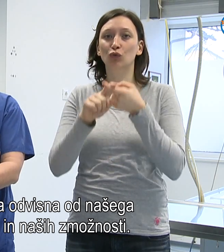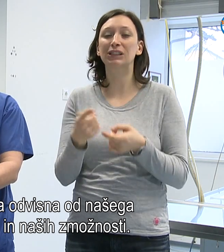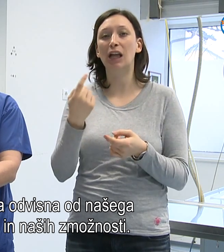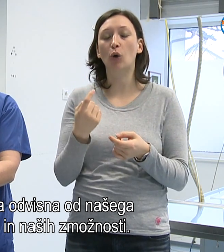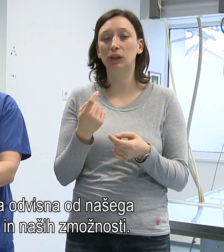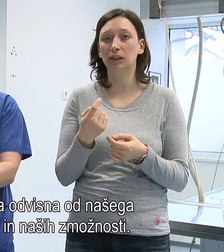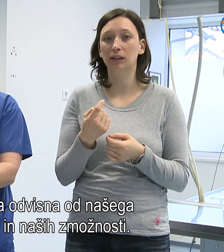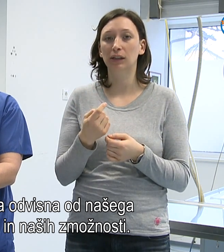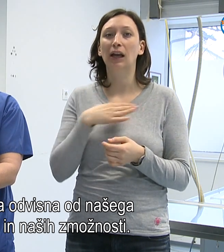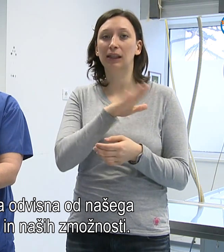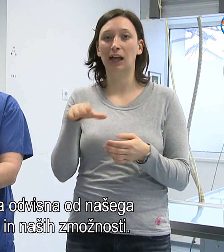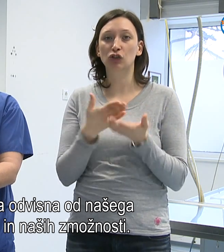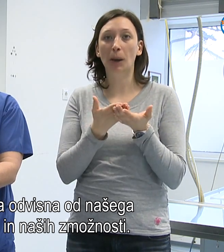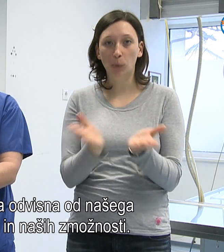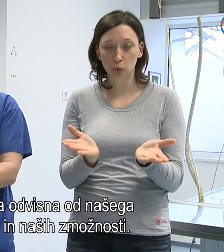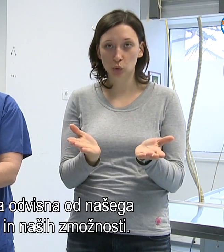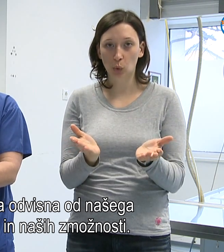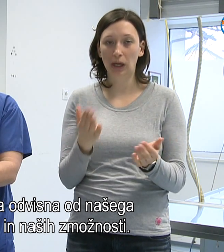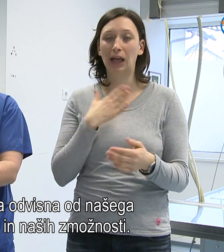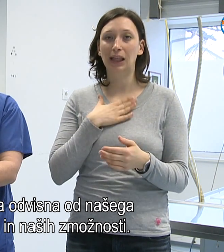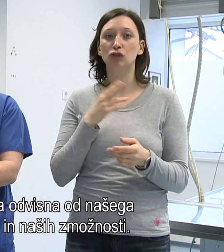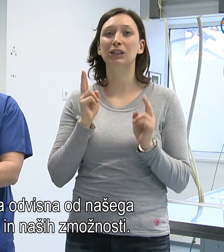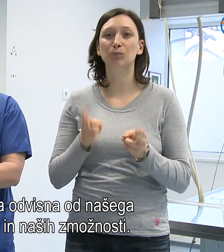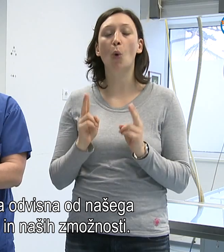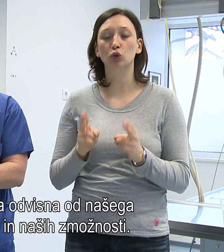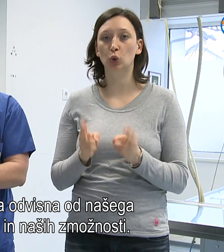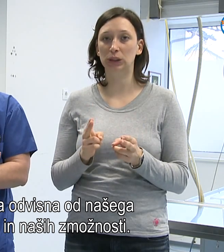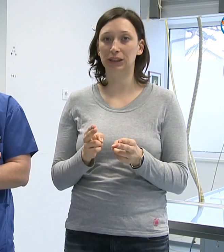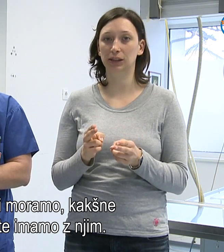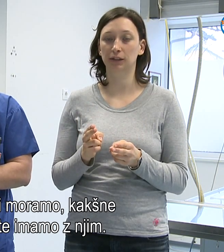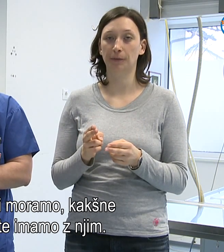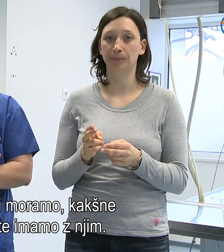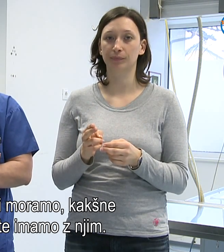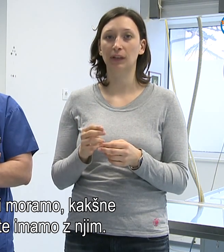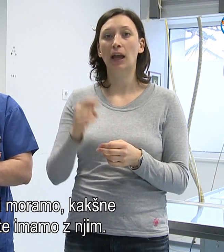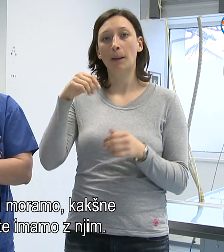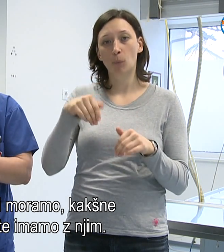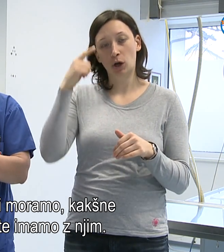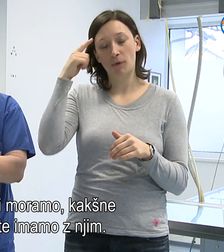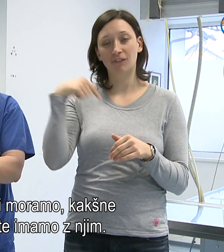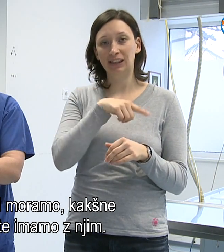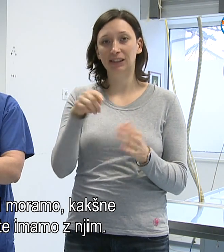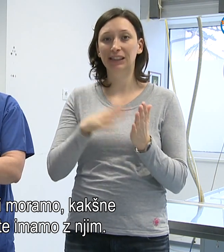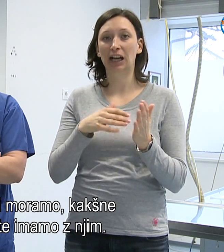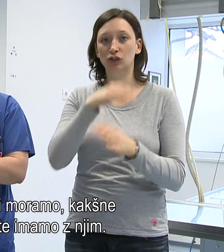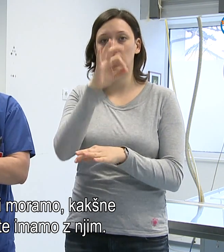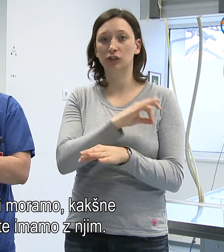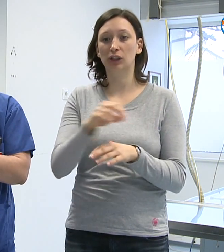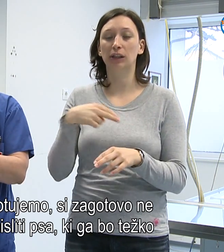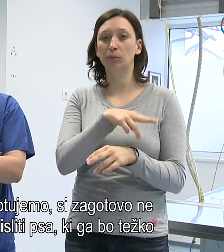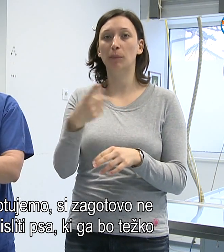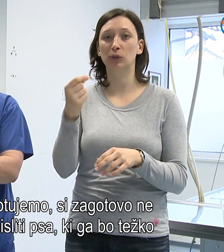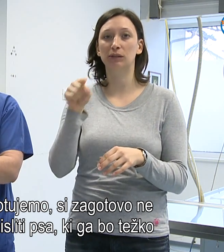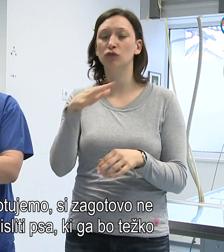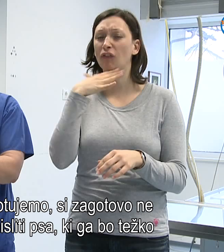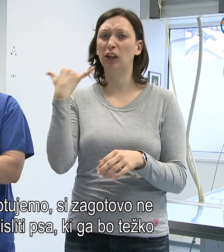od našega prostora, naših zmožnosti. Vedeti moramo, kakšne načrte imamo z njim. Zdaj, če